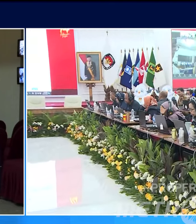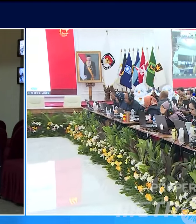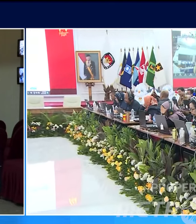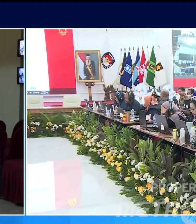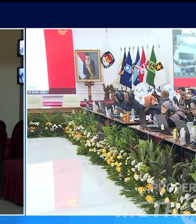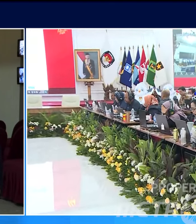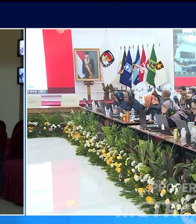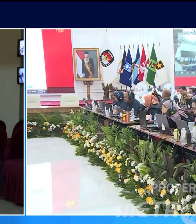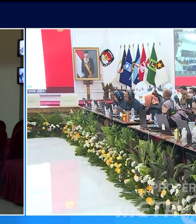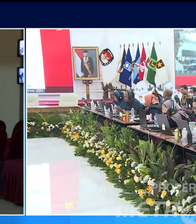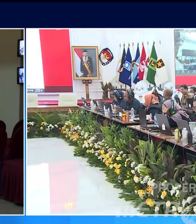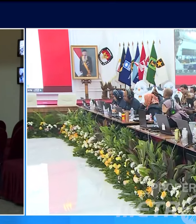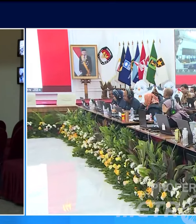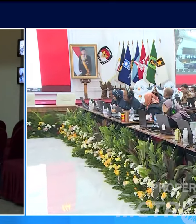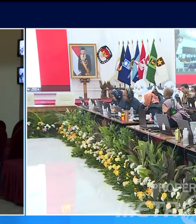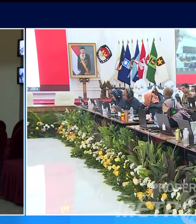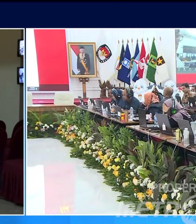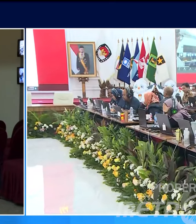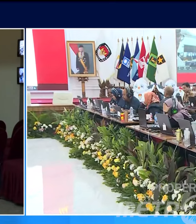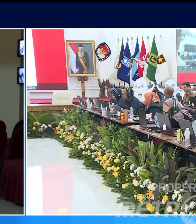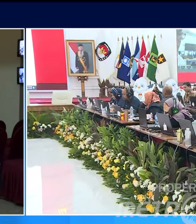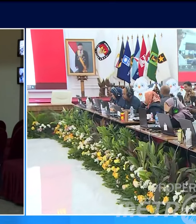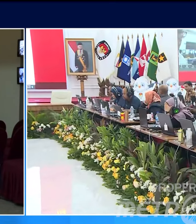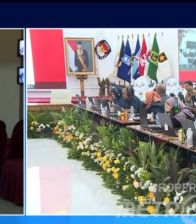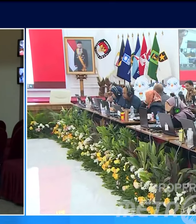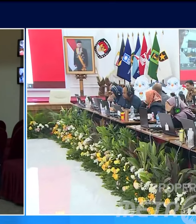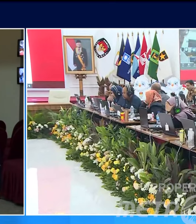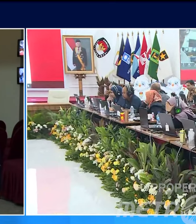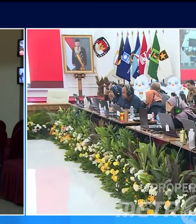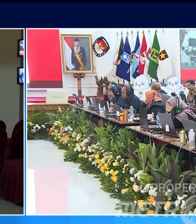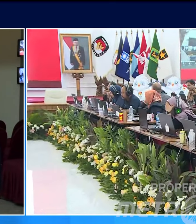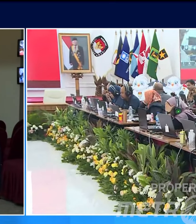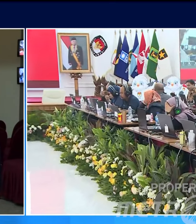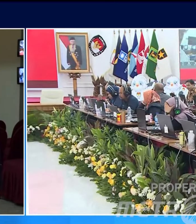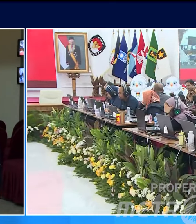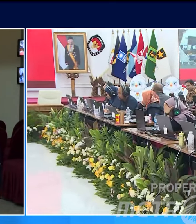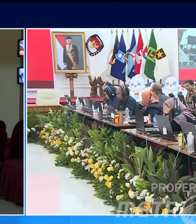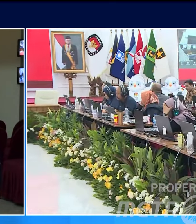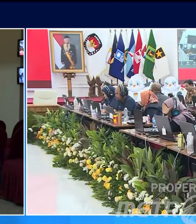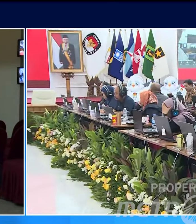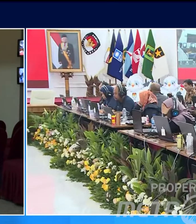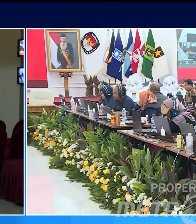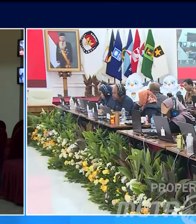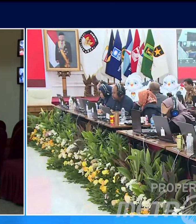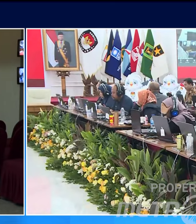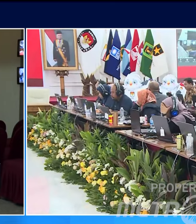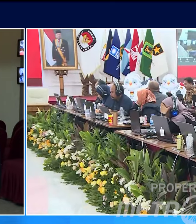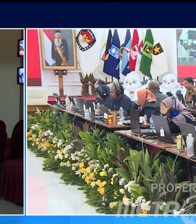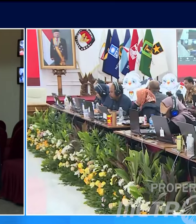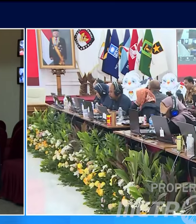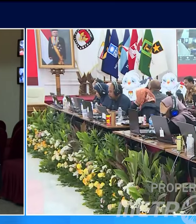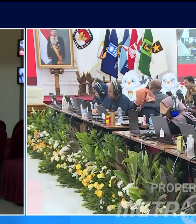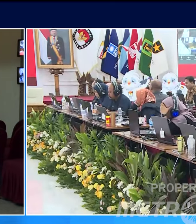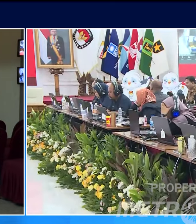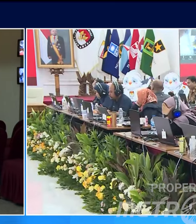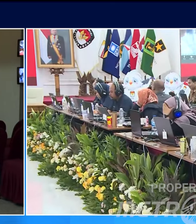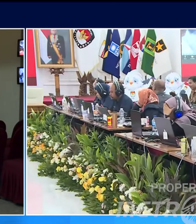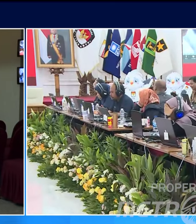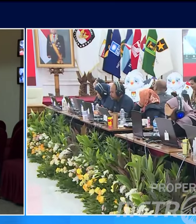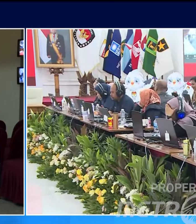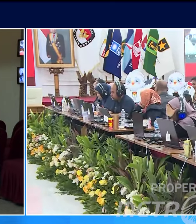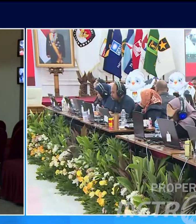nanti 20 Maret 2024, sehingga untuk rapat pleno hari ini hanya akan membacakan hitungan suara